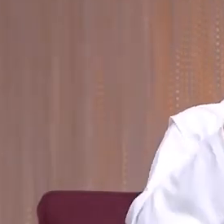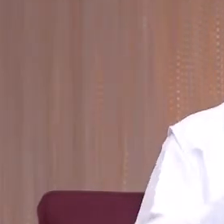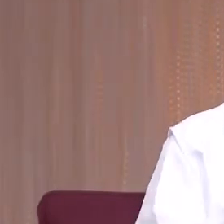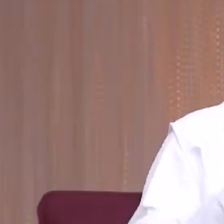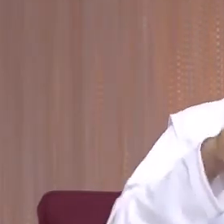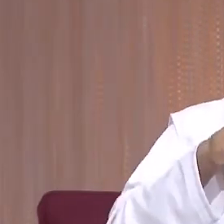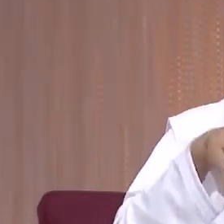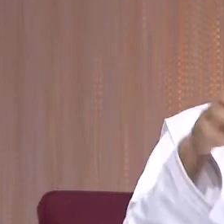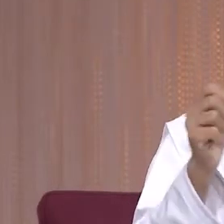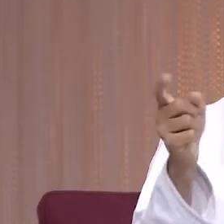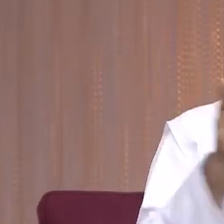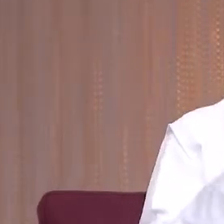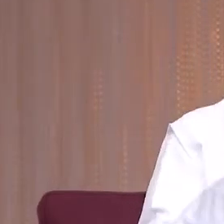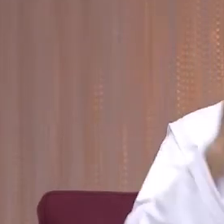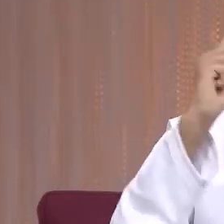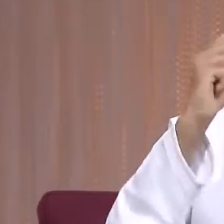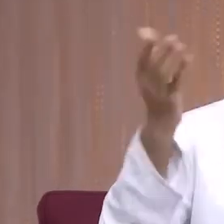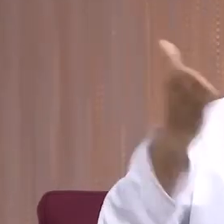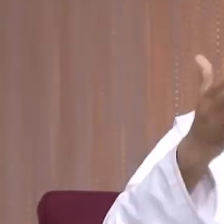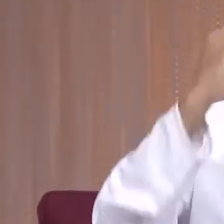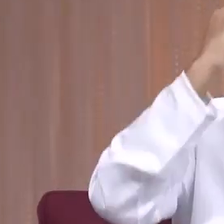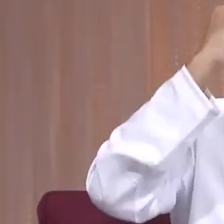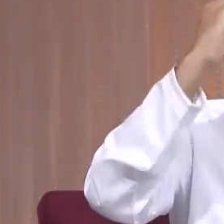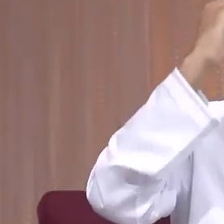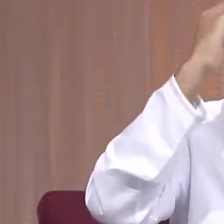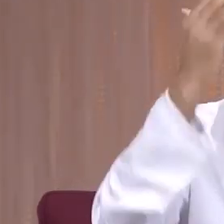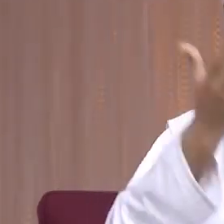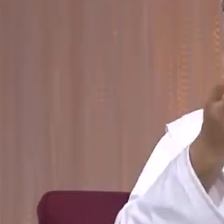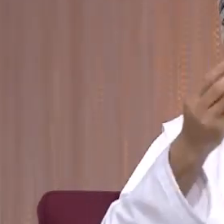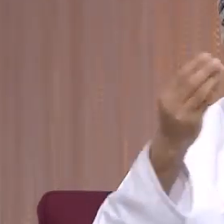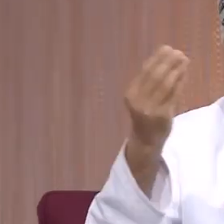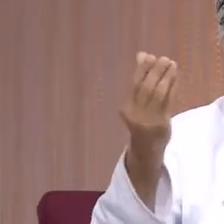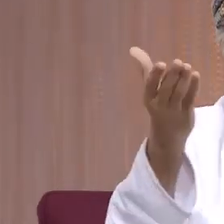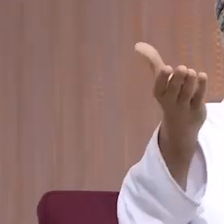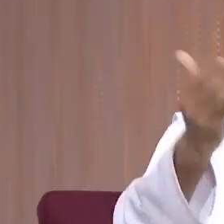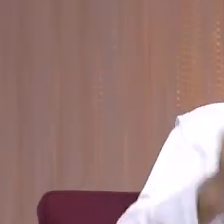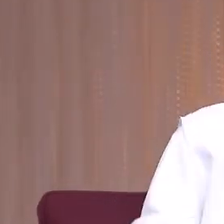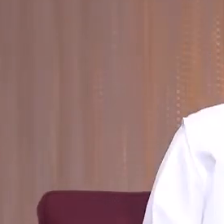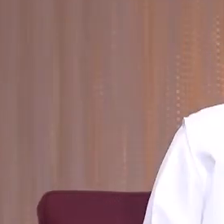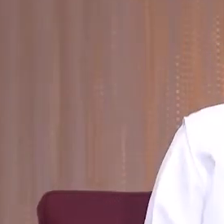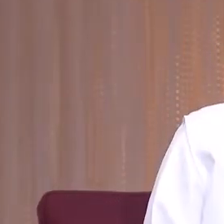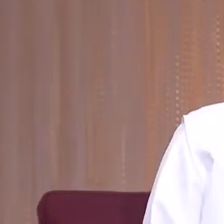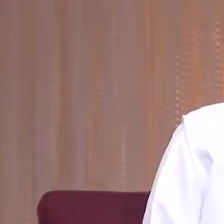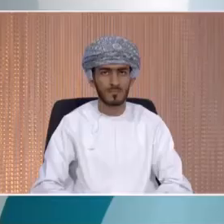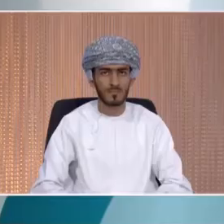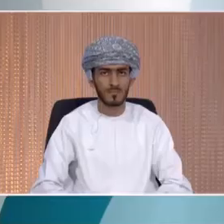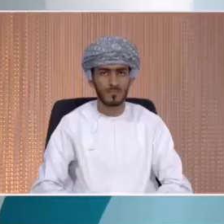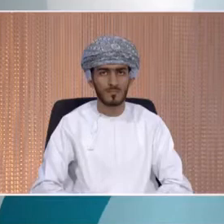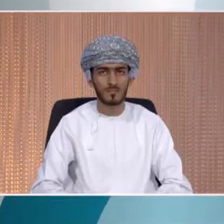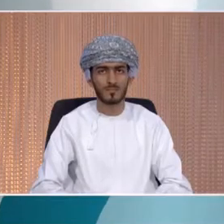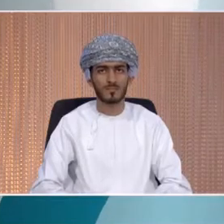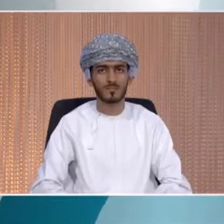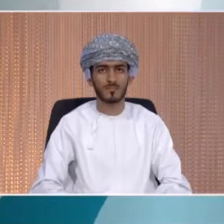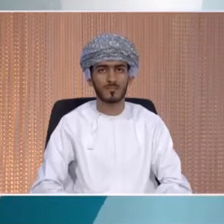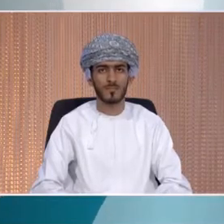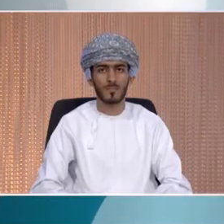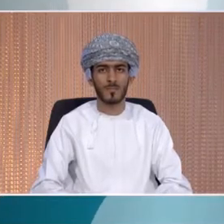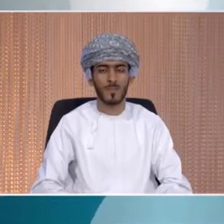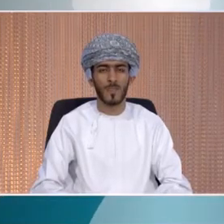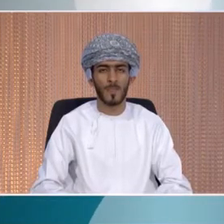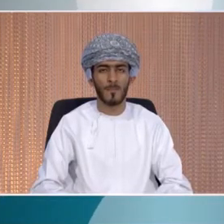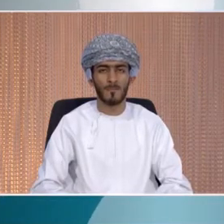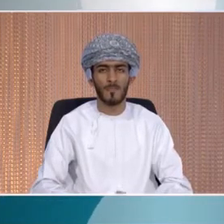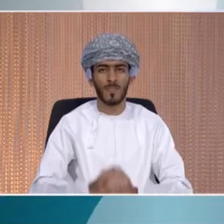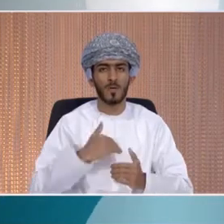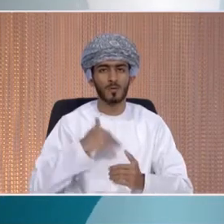الاجتماعية وأيضا بالتعاون مع الجمعية الإعاقة الخليجية. طبعا حلقة انتهت، أشكرك دكتورة كثير الشكر، ما هي إضافتك؟ طبعا